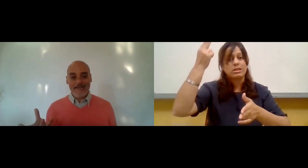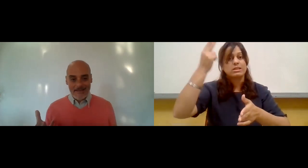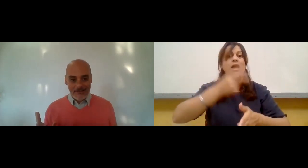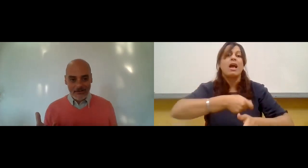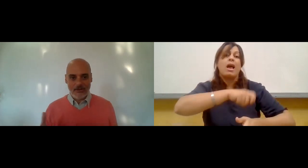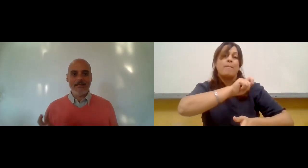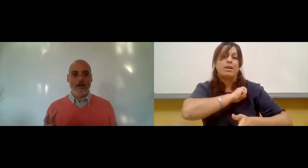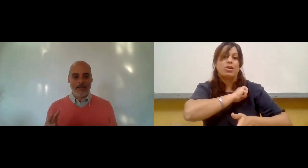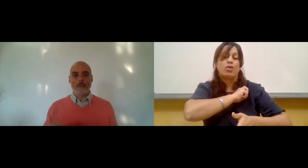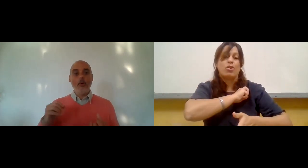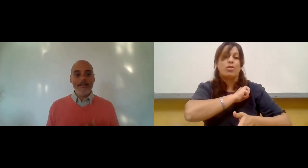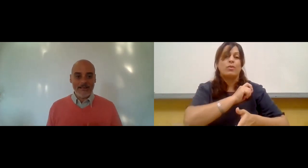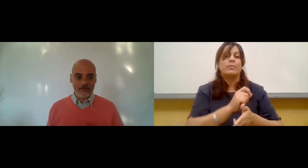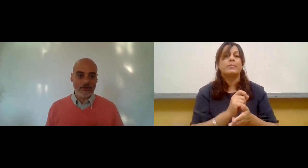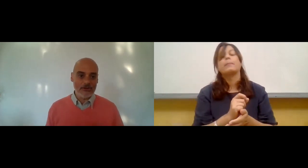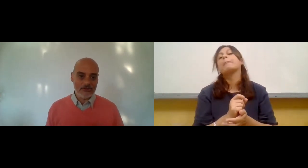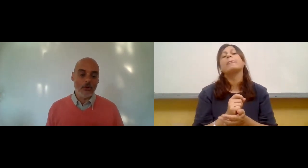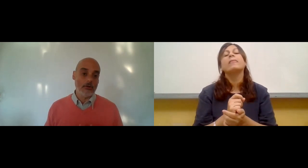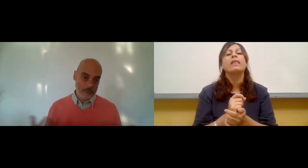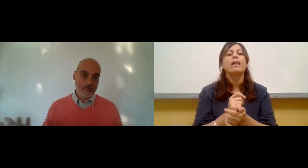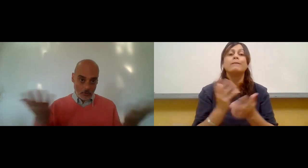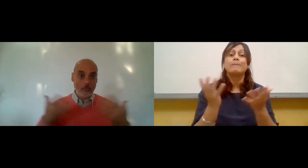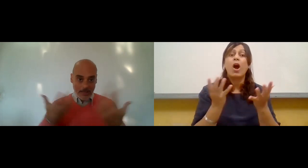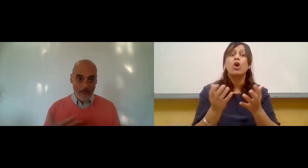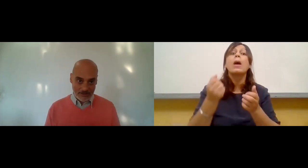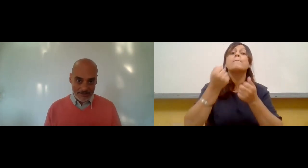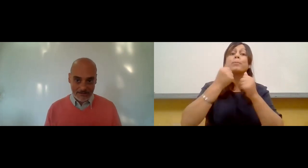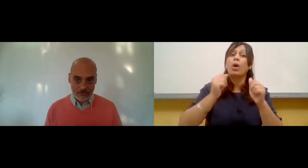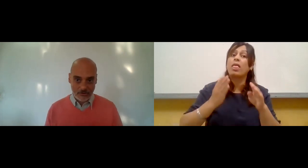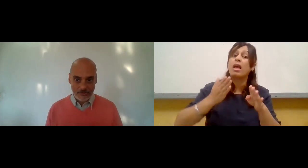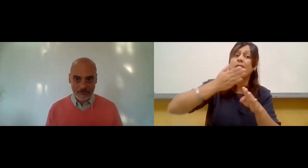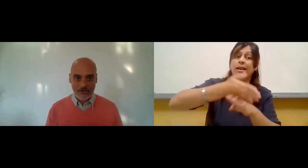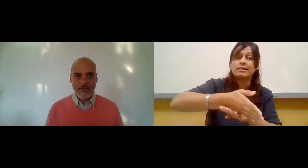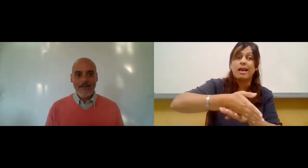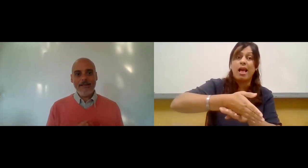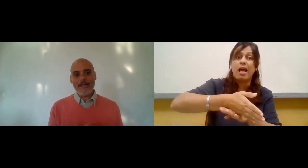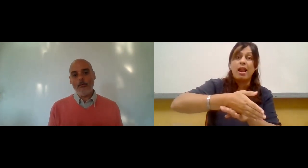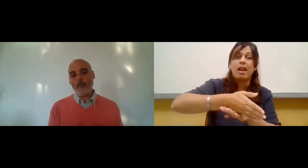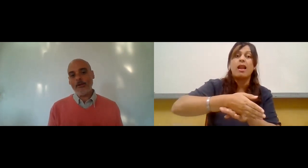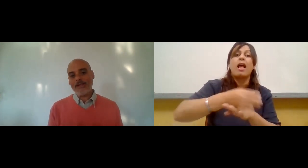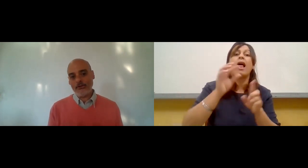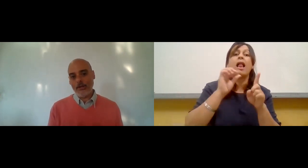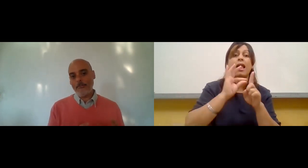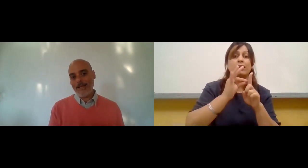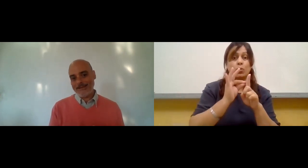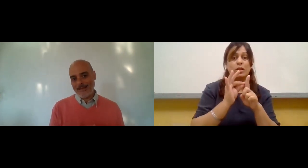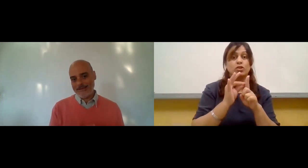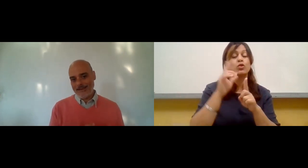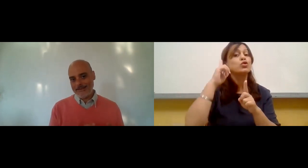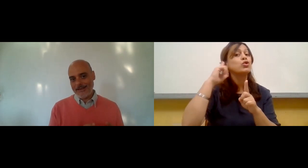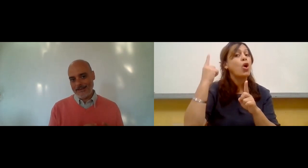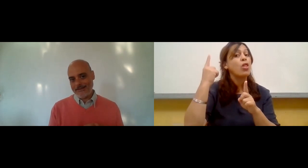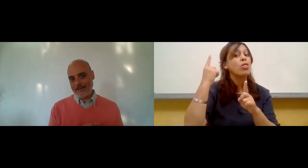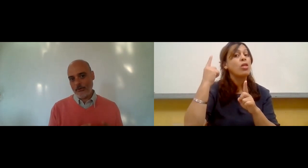¿Qué quiere decir esto? Es que ahora pueden entrar sordos o convocamos a que entren sordos y estamos formando tanto en